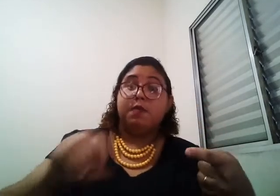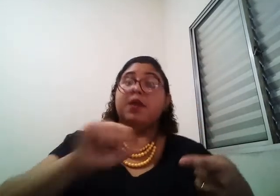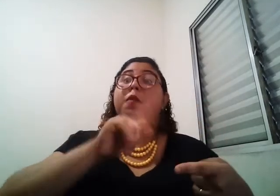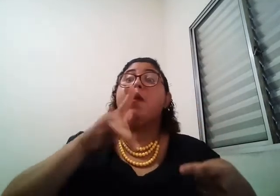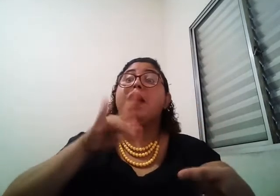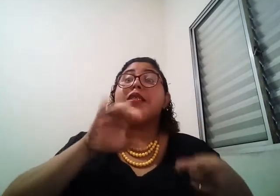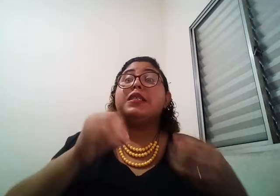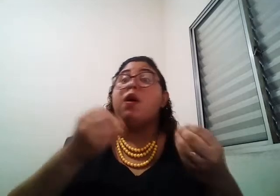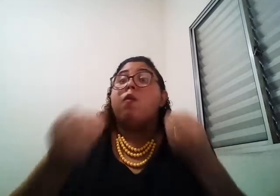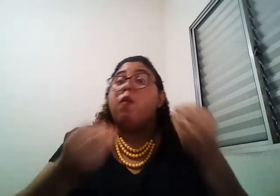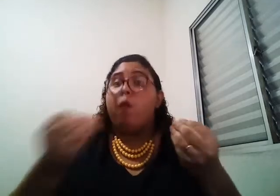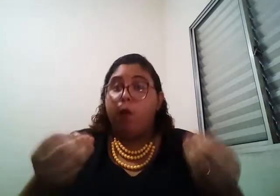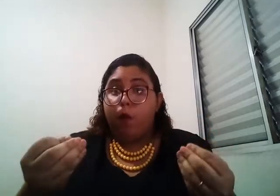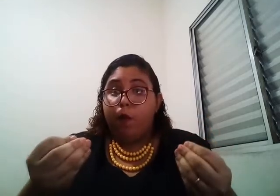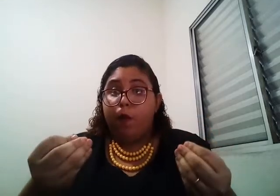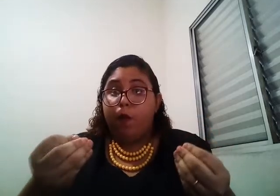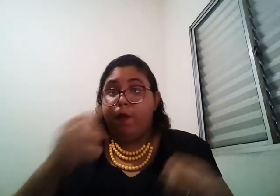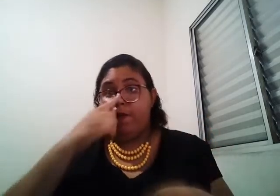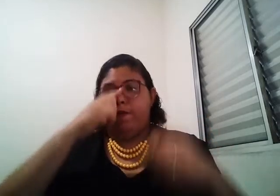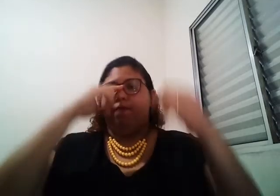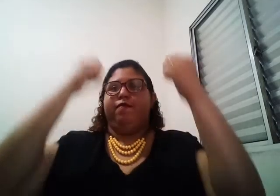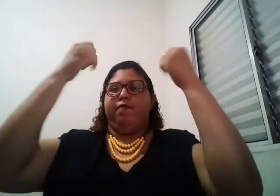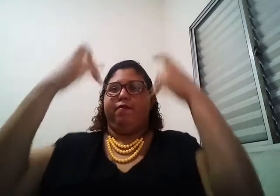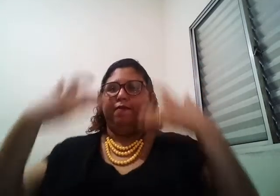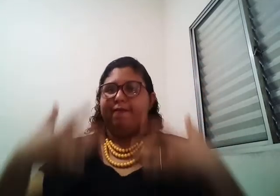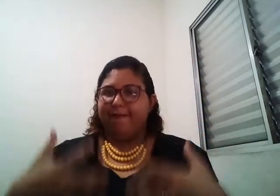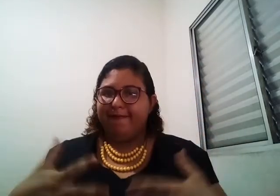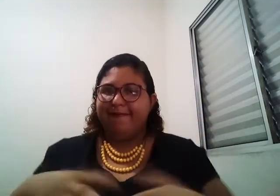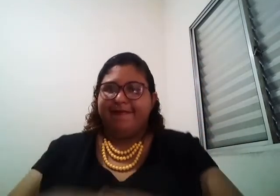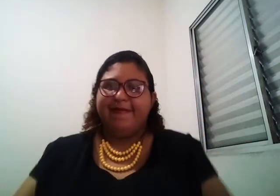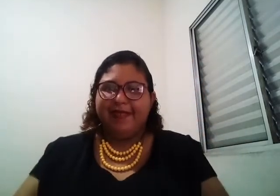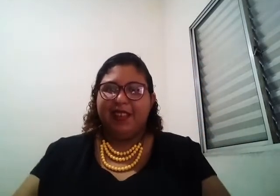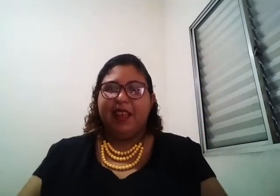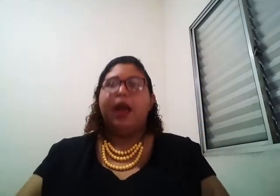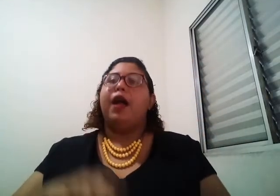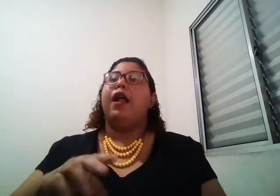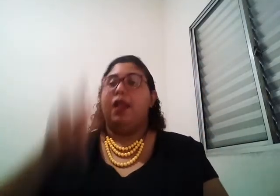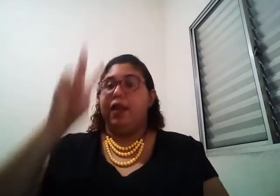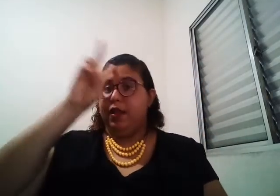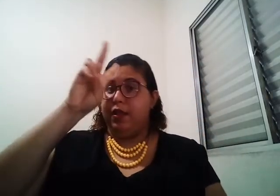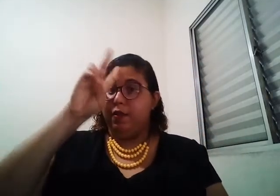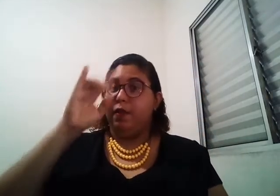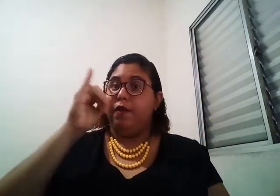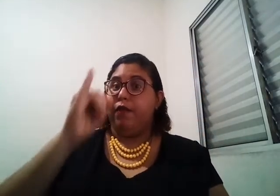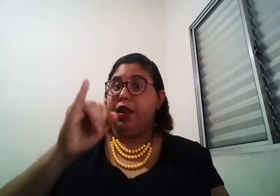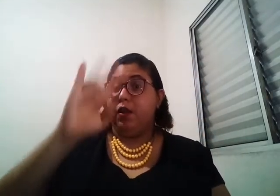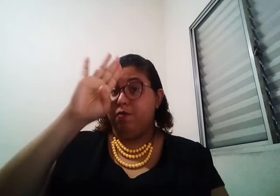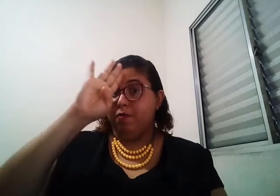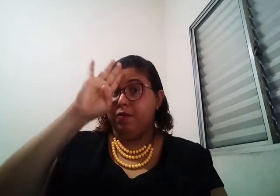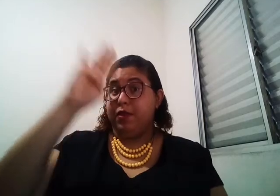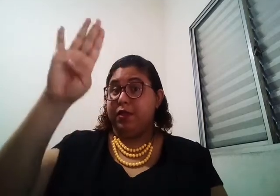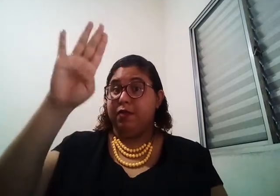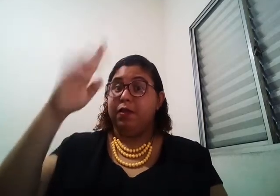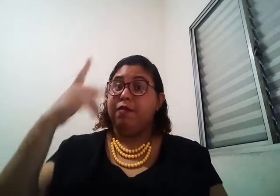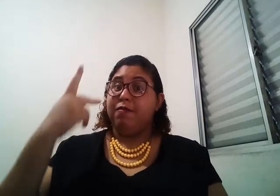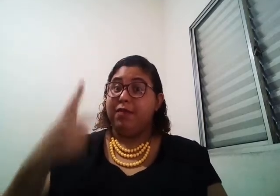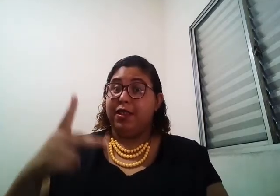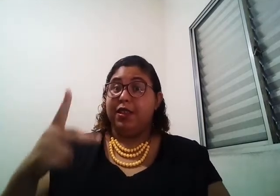Vou dar um exemplo para que vocês possam entender melhor a questão do verbo. Nós já sabemos que ele usa